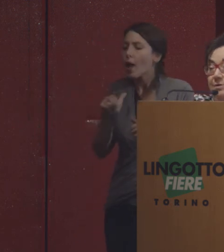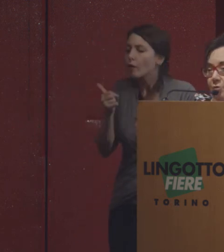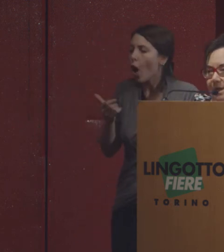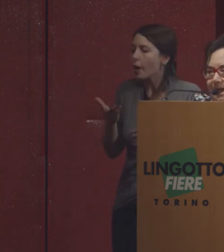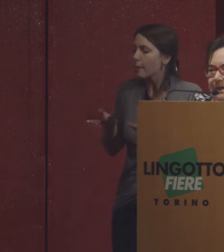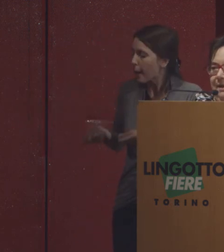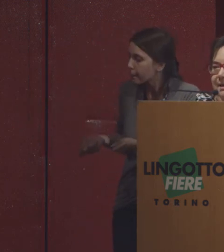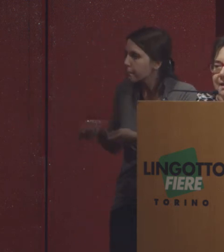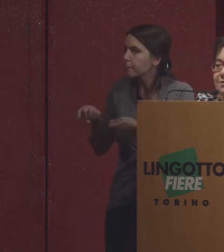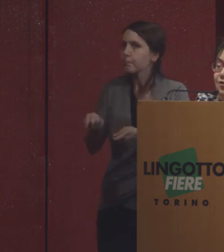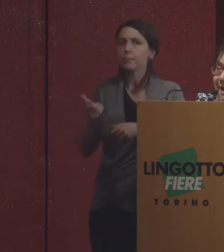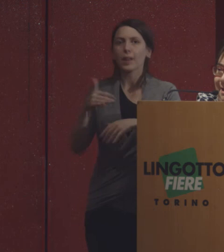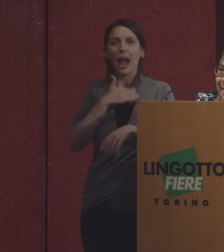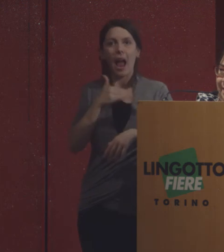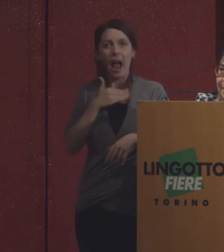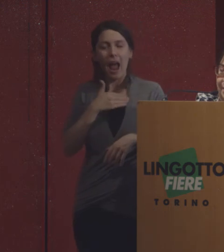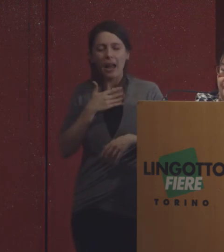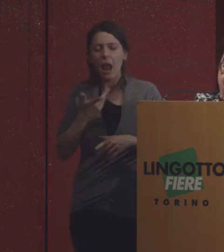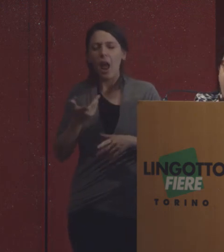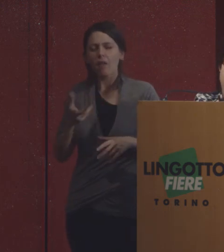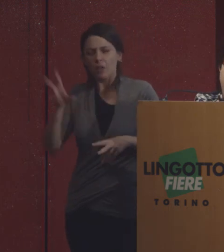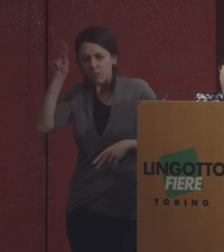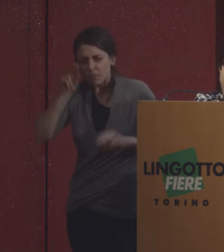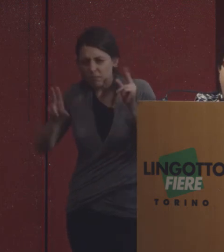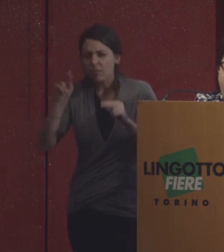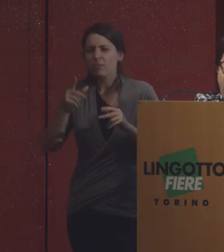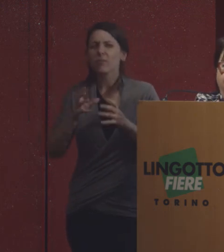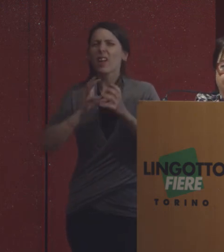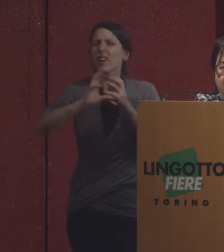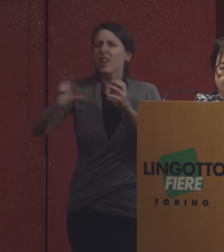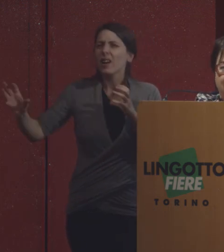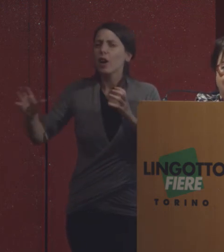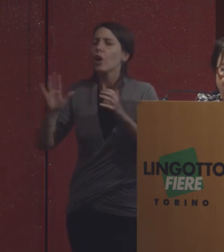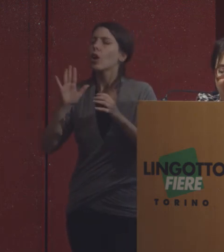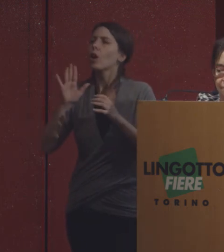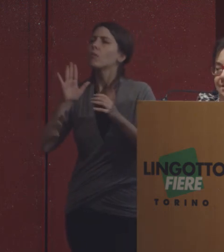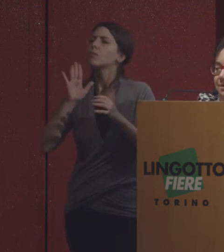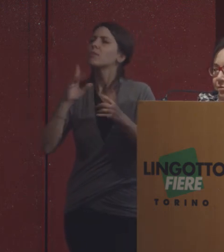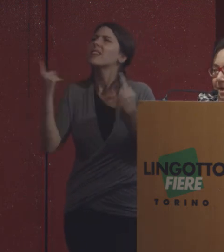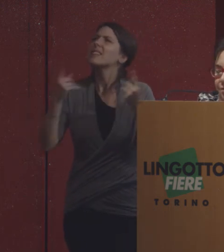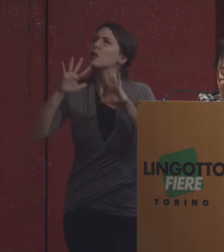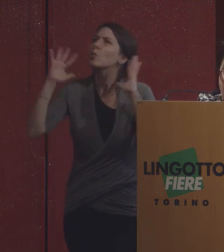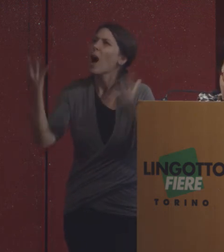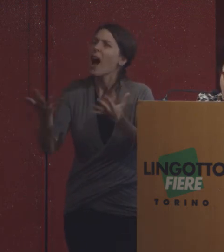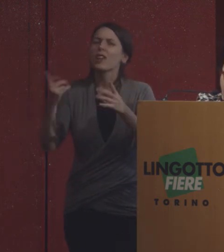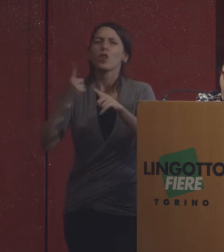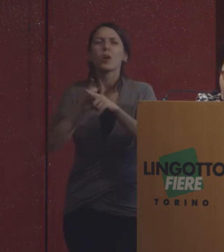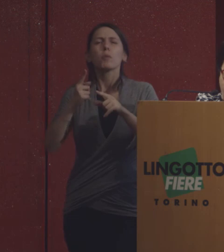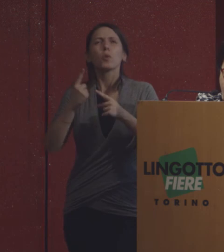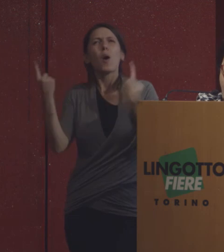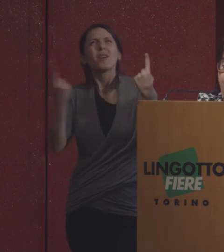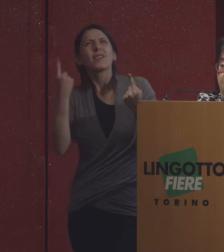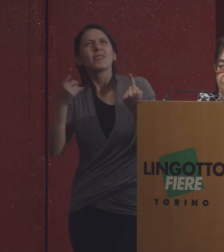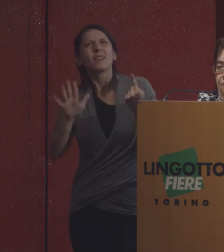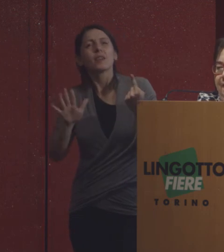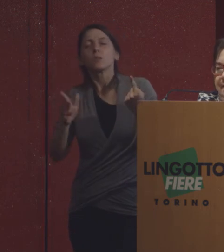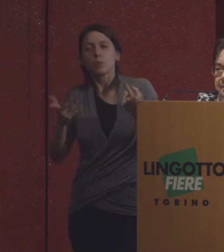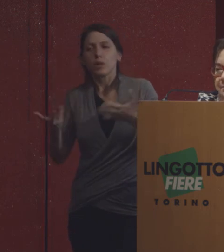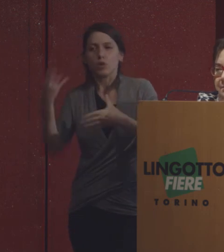e a dominare e a scegliere la varietà che è più adeguata alla situazione e ai contesti.